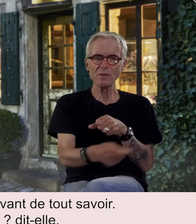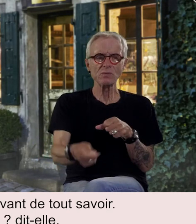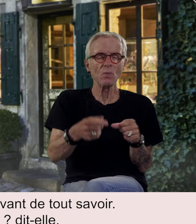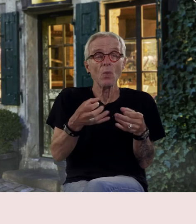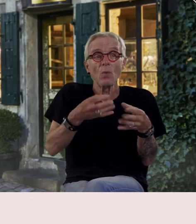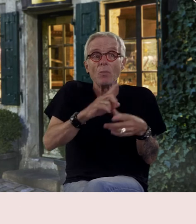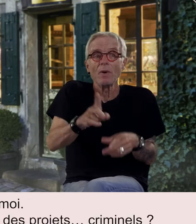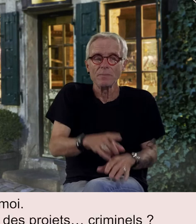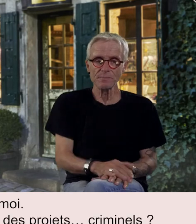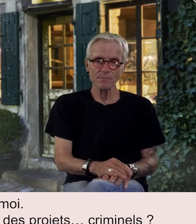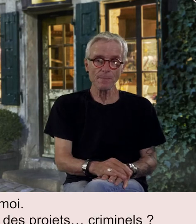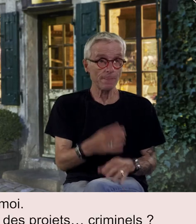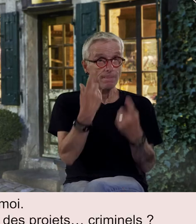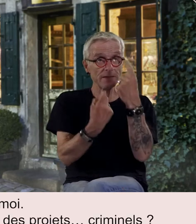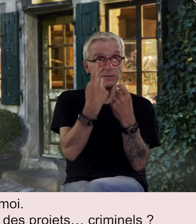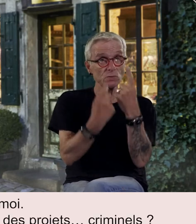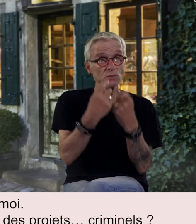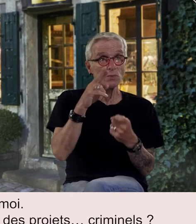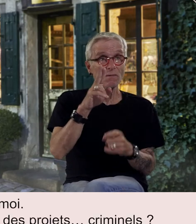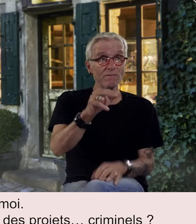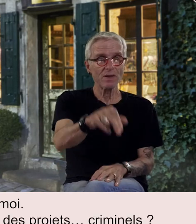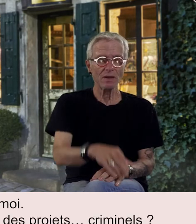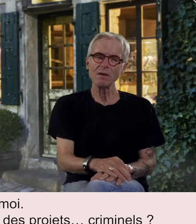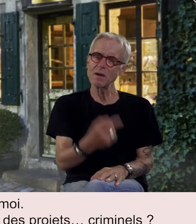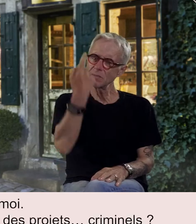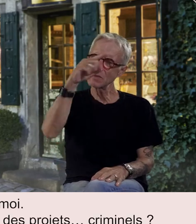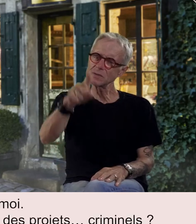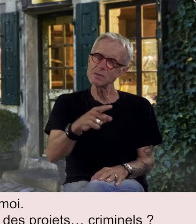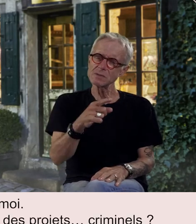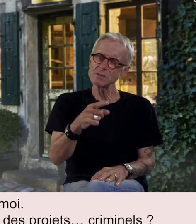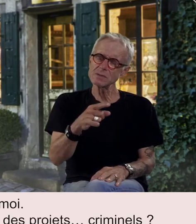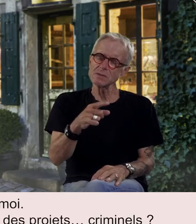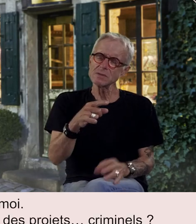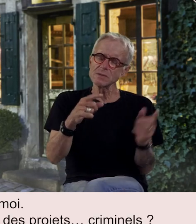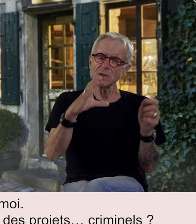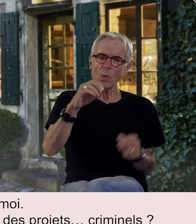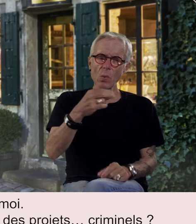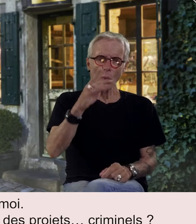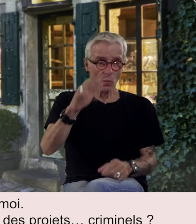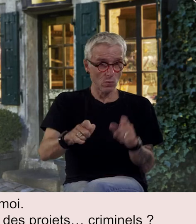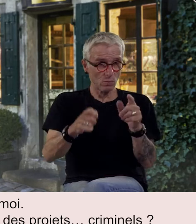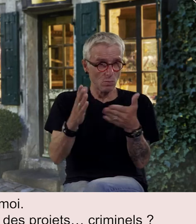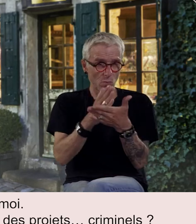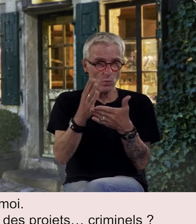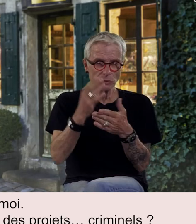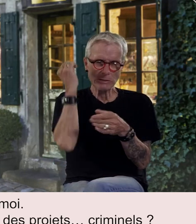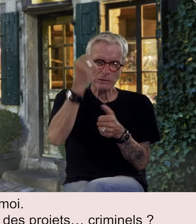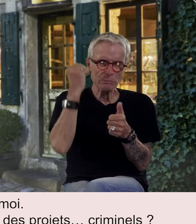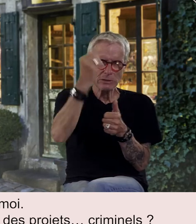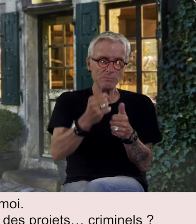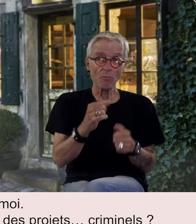pas trop. Interrogez-moi. Croyez-vous que le compte ait eu des projets criminels ? Non.